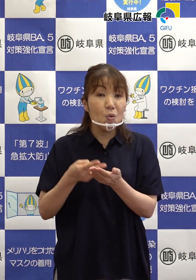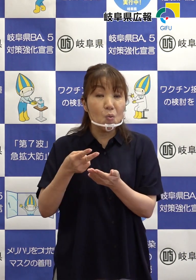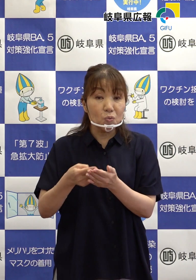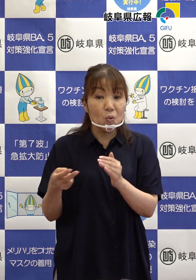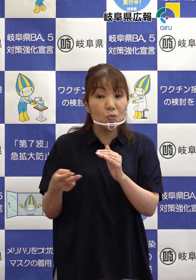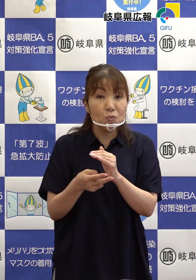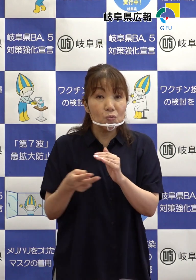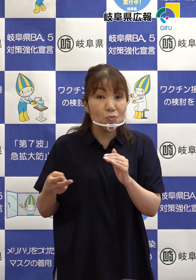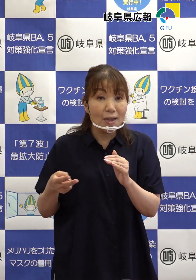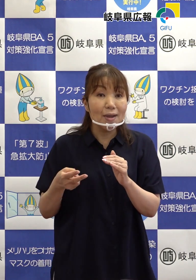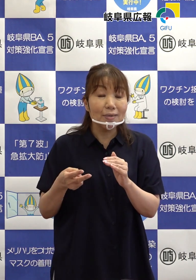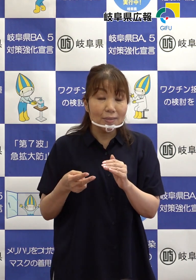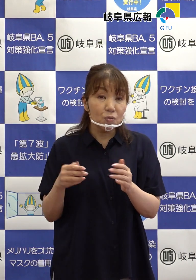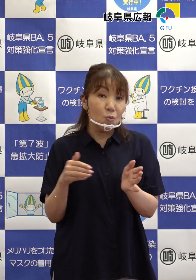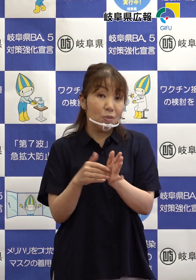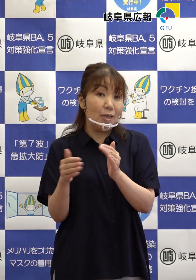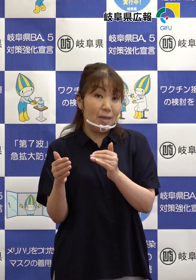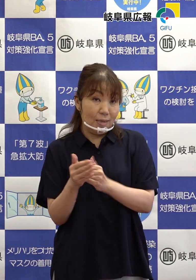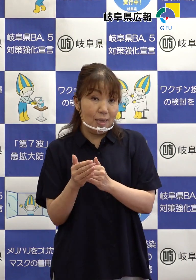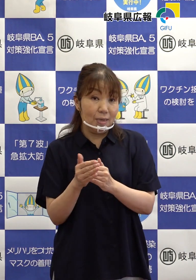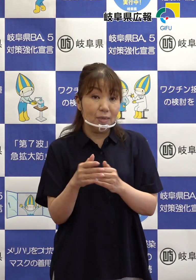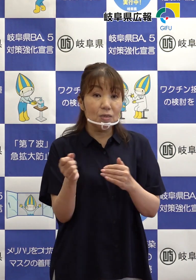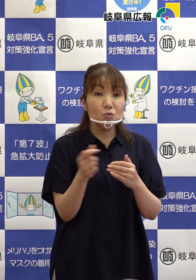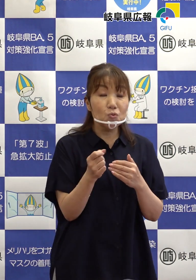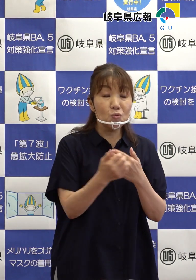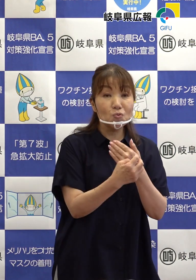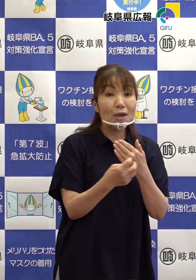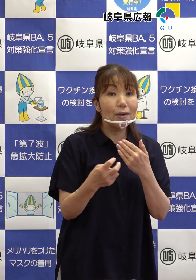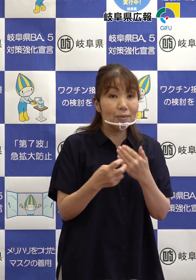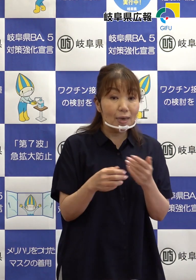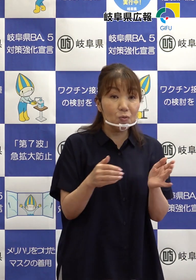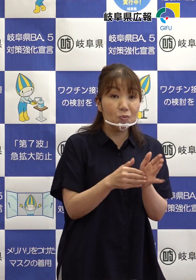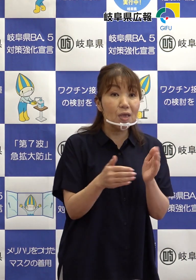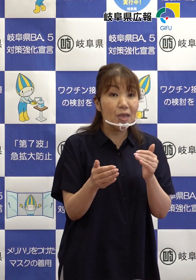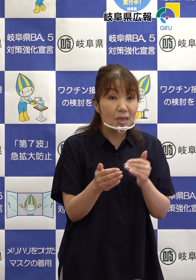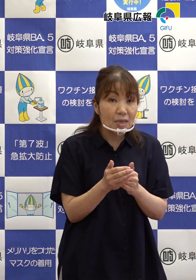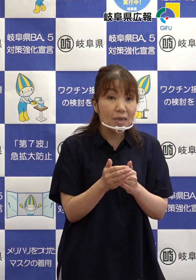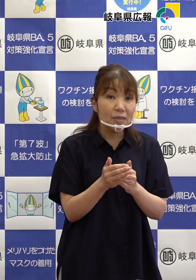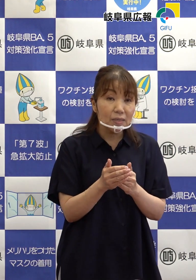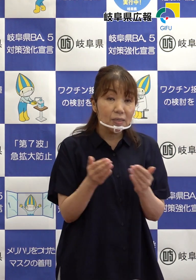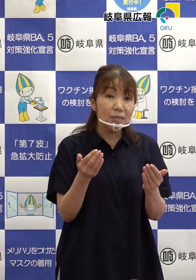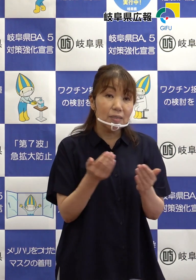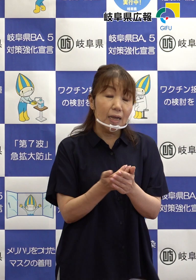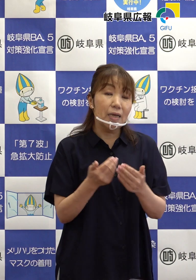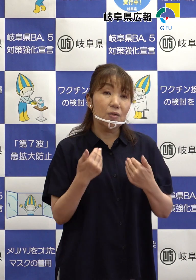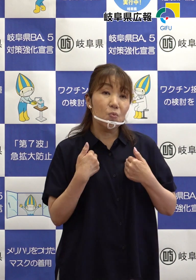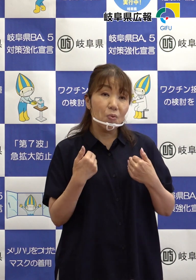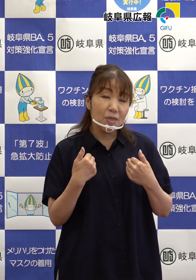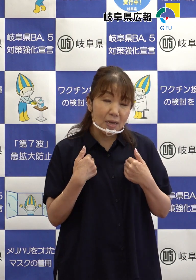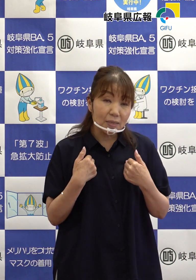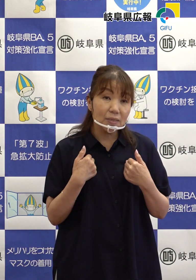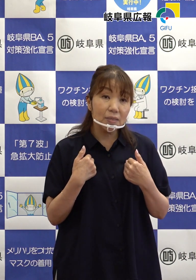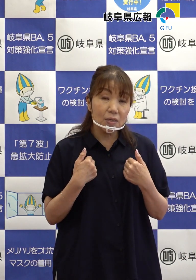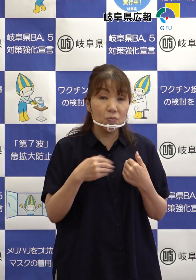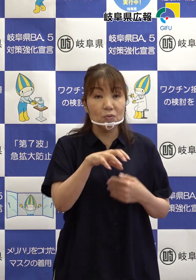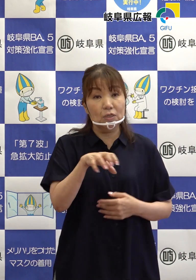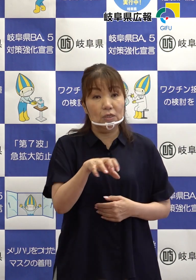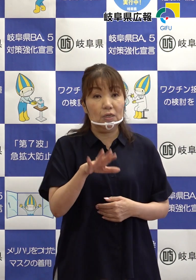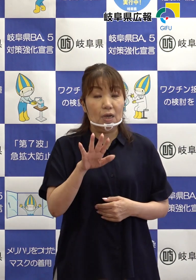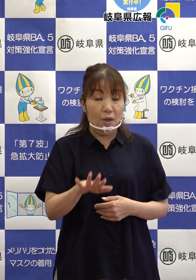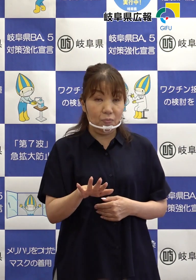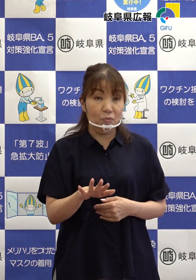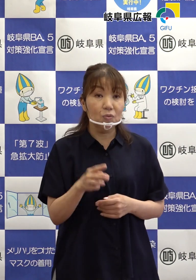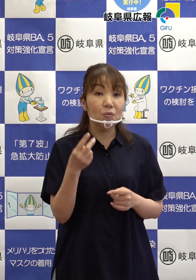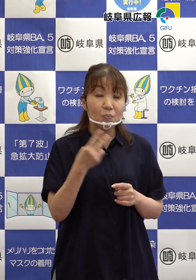制限とか緊急外来の声援件とかですねそういったことに訴えざるを得ないところがもうすでにて初めて o-いうことが一